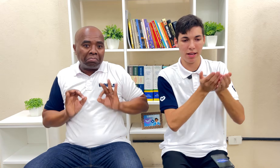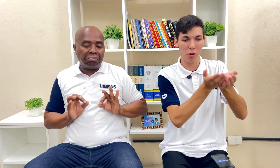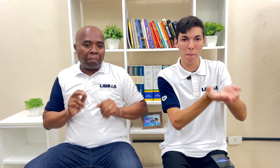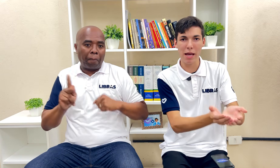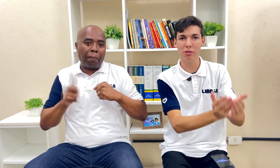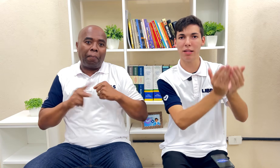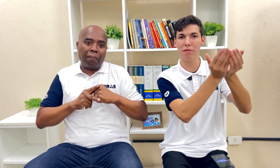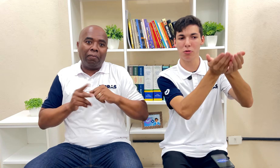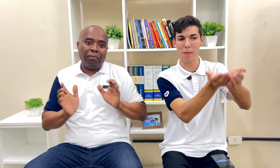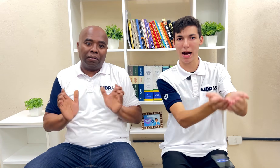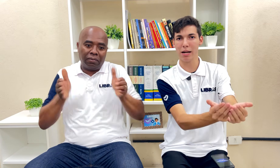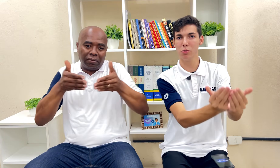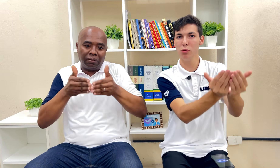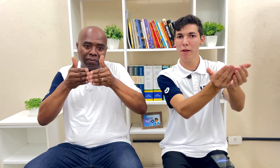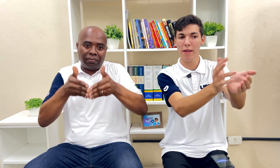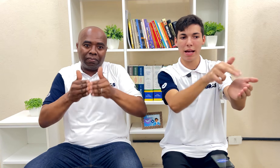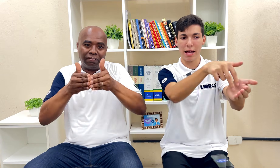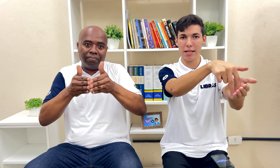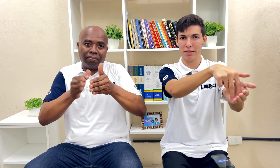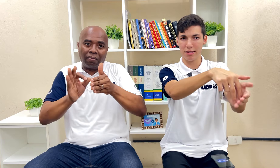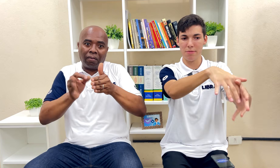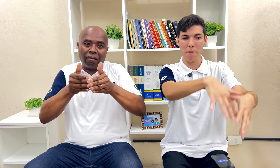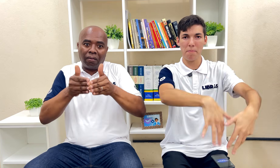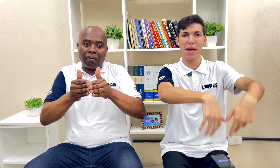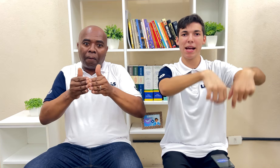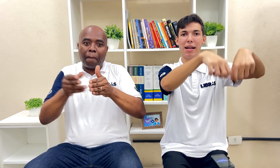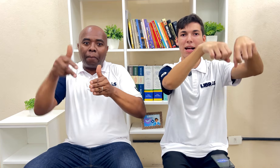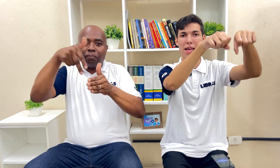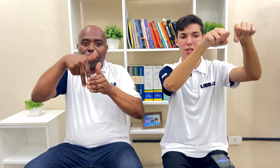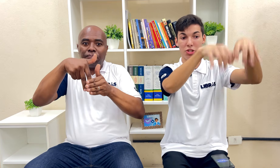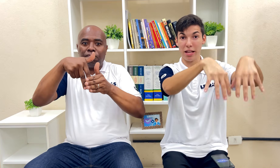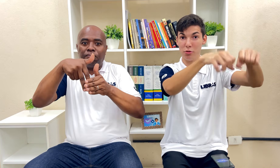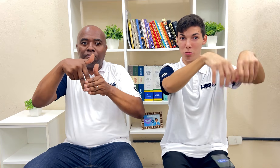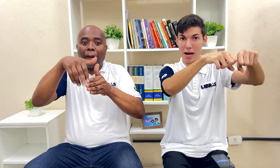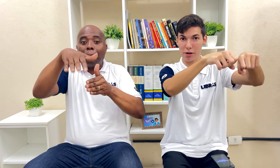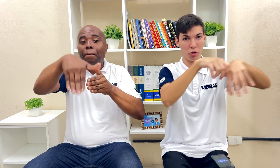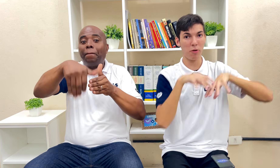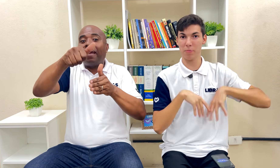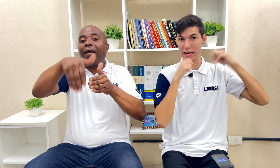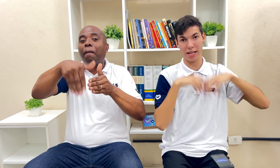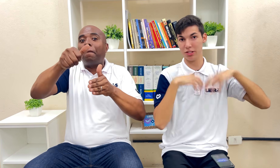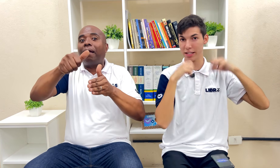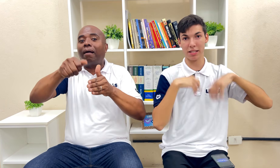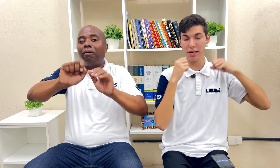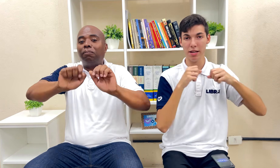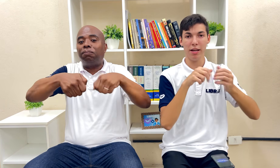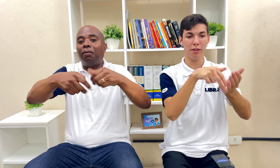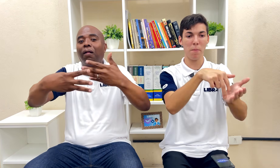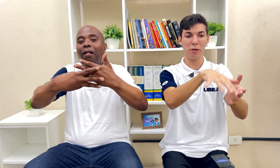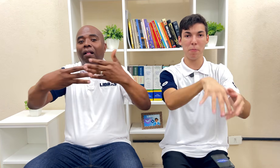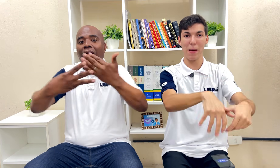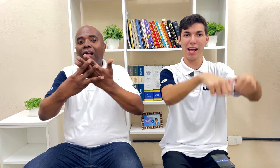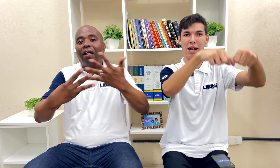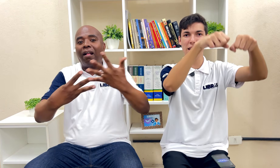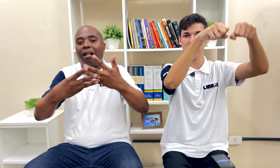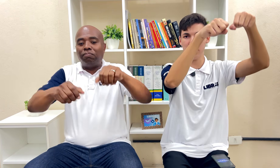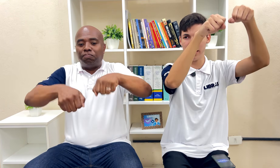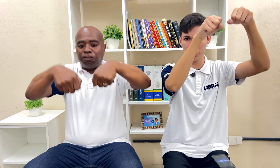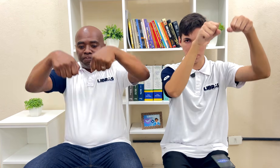Então Pedro estava no barco, em cima, pega a rede de dentro do barco, eu não posso pegar a rede daqui, então Pedro pega a rede de dentro do